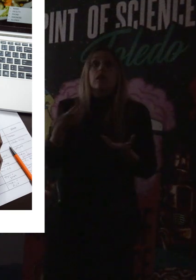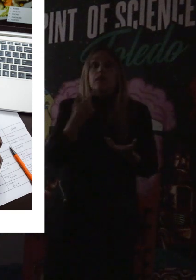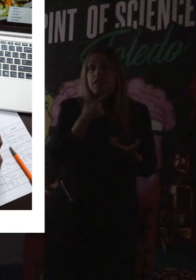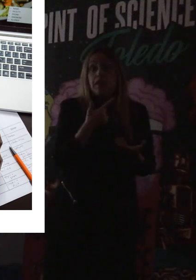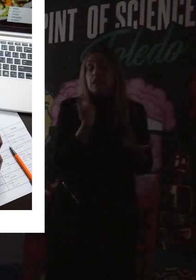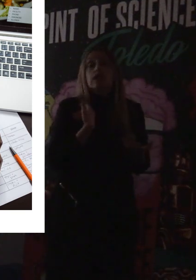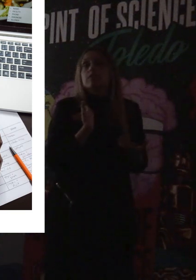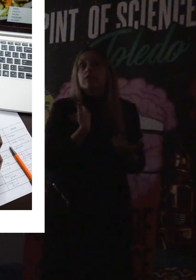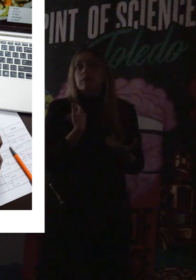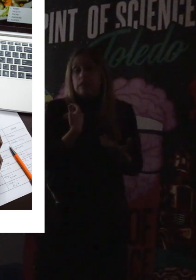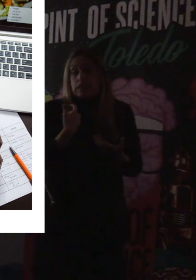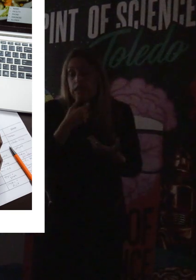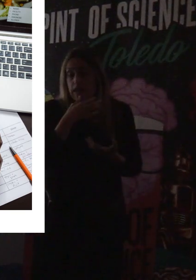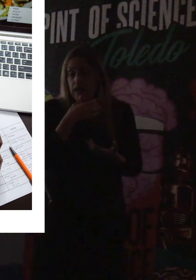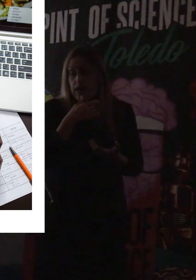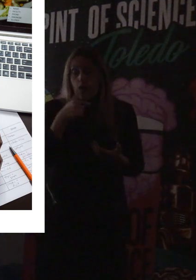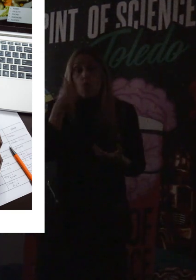ya ha nacido. Bueno, él